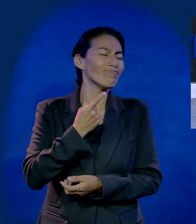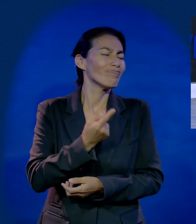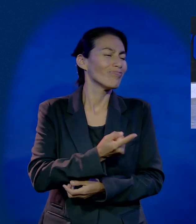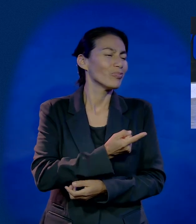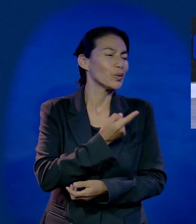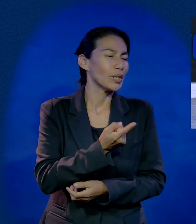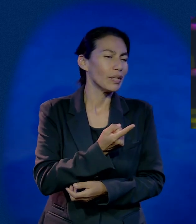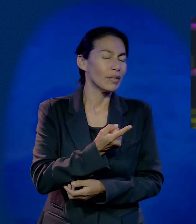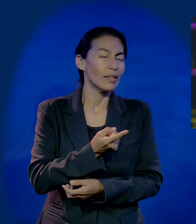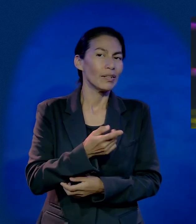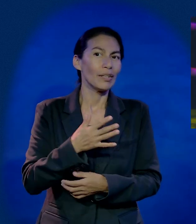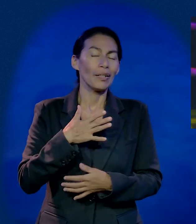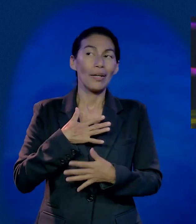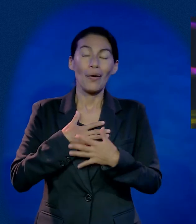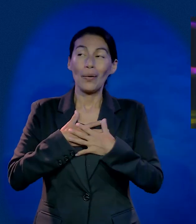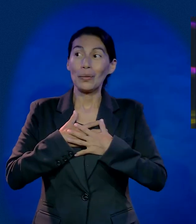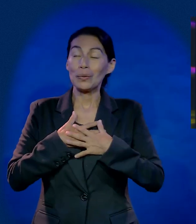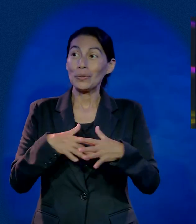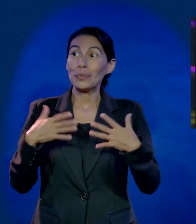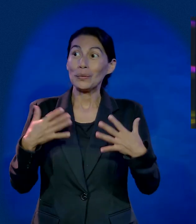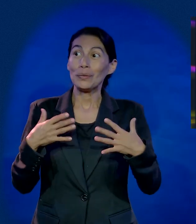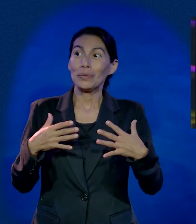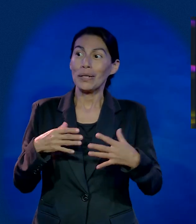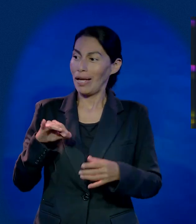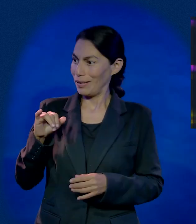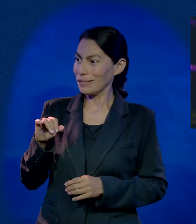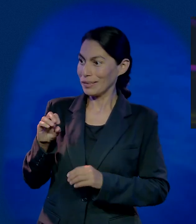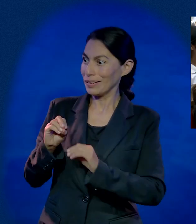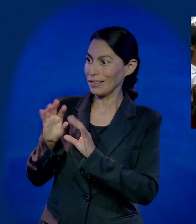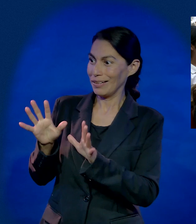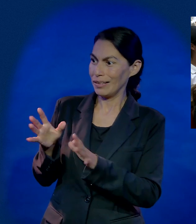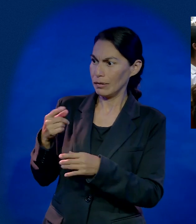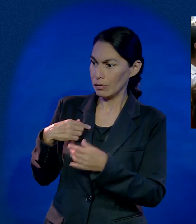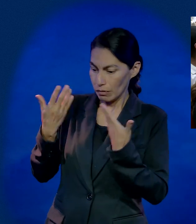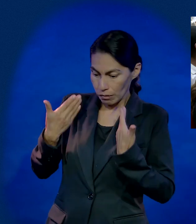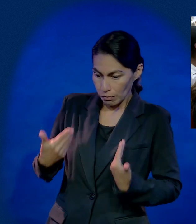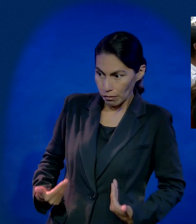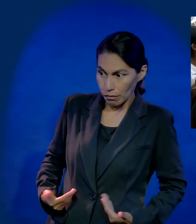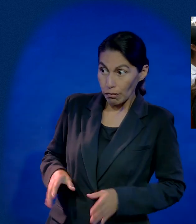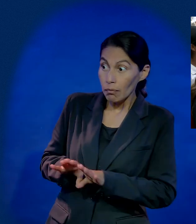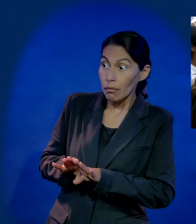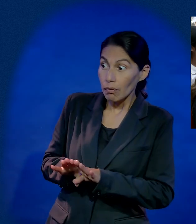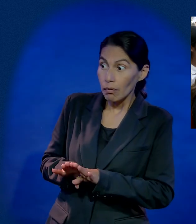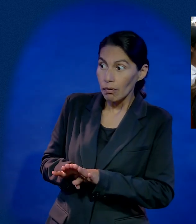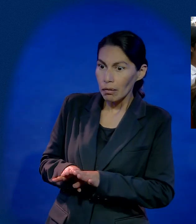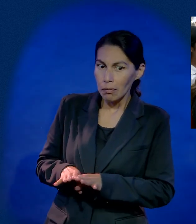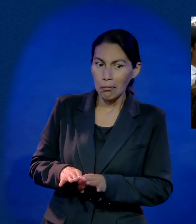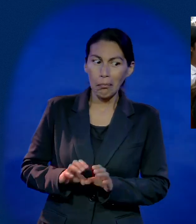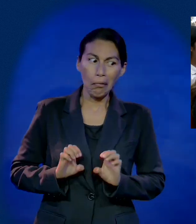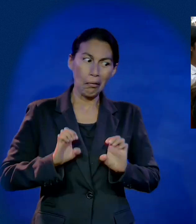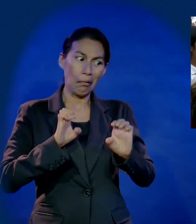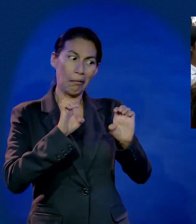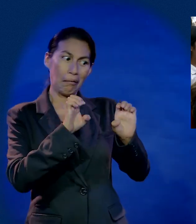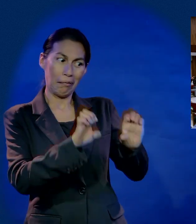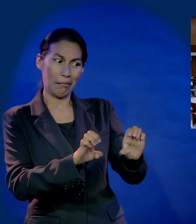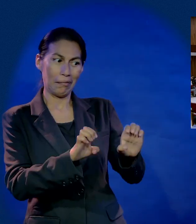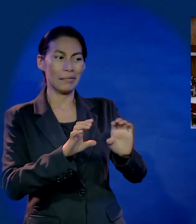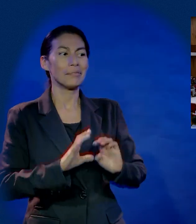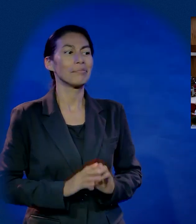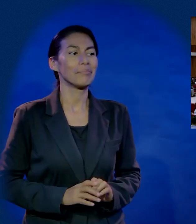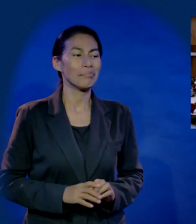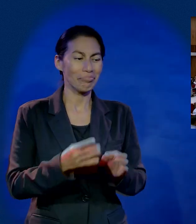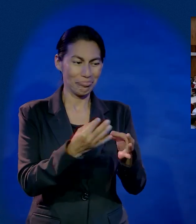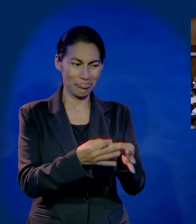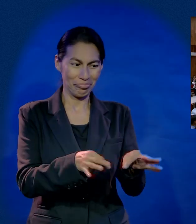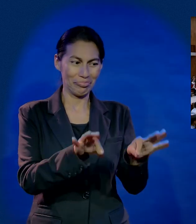la eternidad. Usted dice, no, esto va en serio. Y tú dices, claro que sí, ¿y cómo me debo arreglar? Oh, debes vestirte